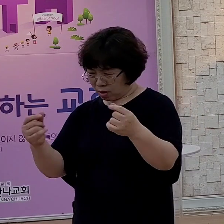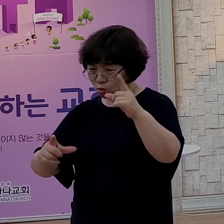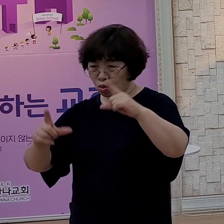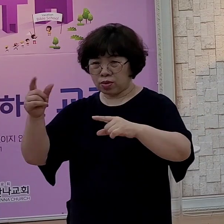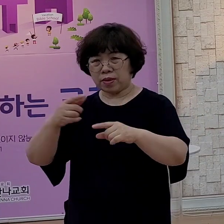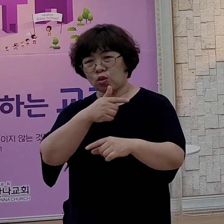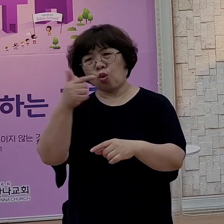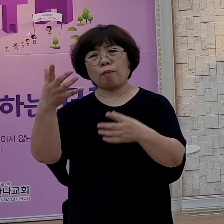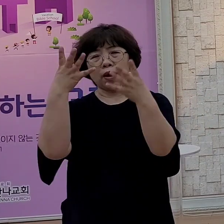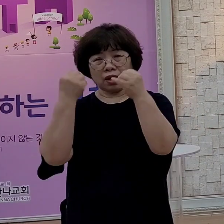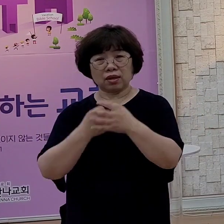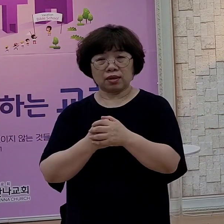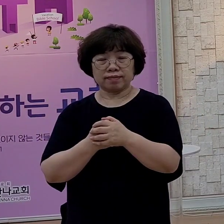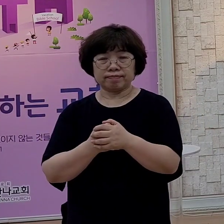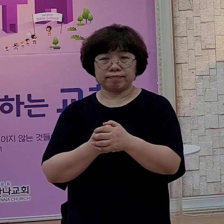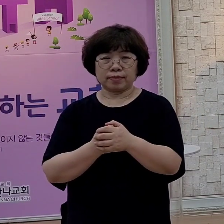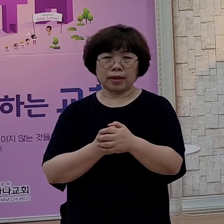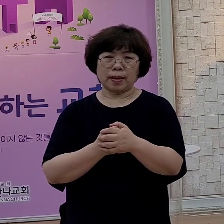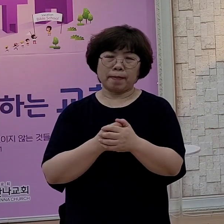험악해졌어요.